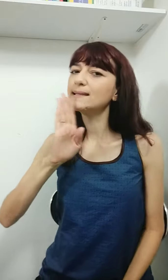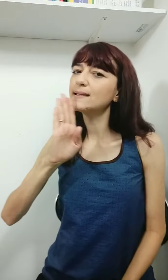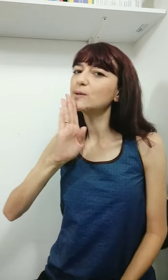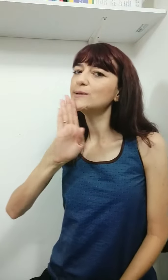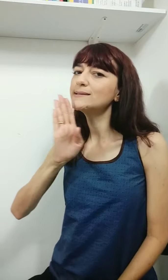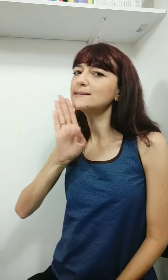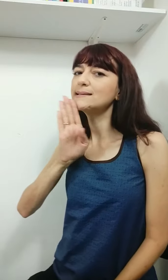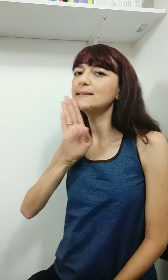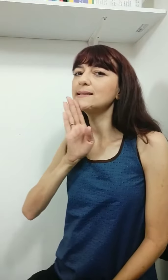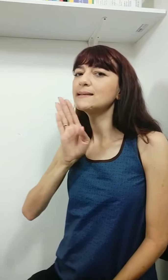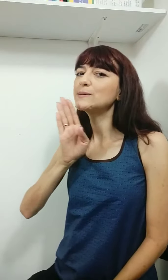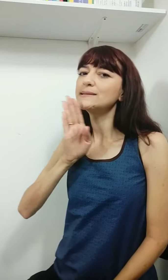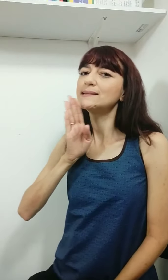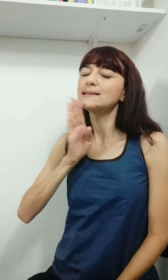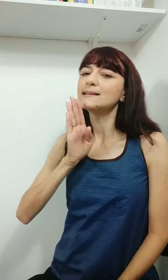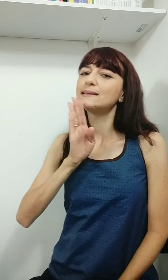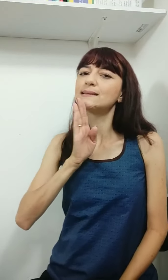Olha só o sinal de conhecer.